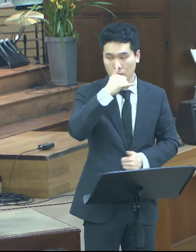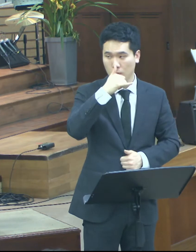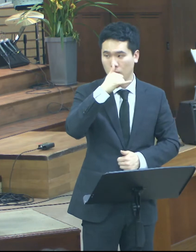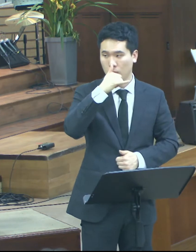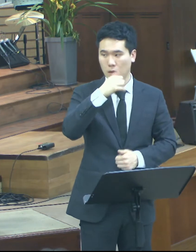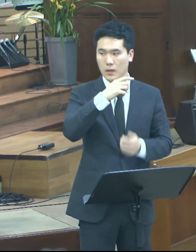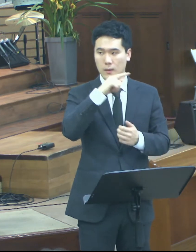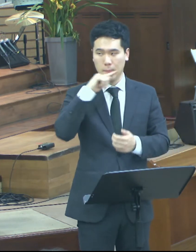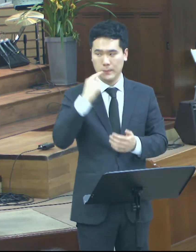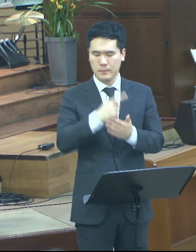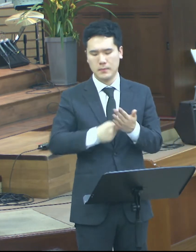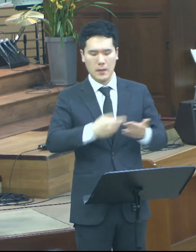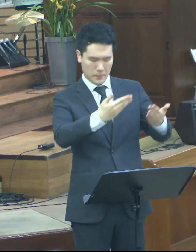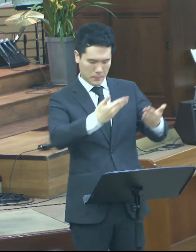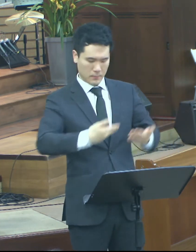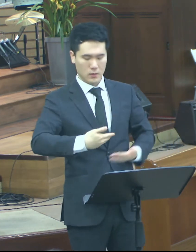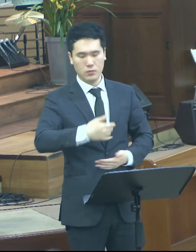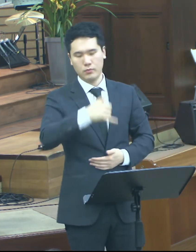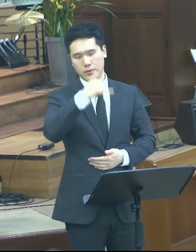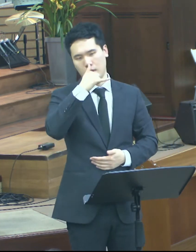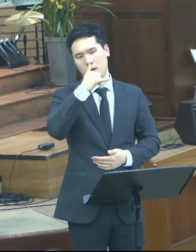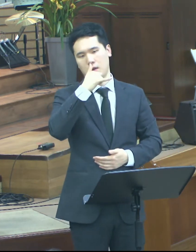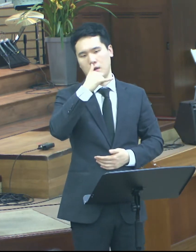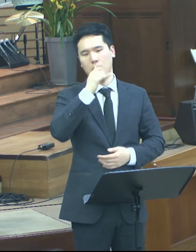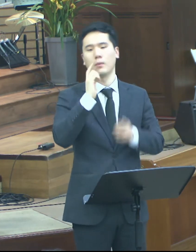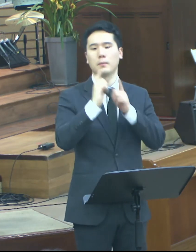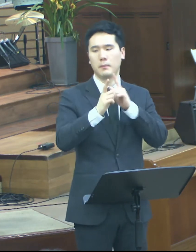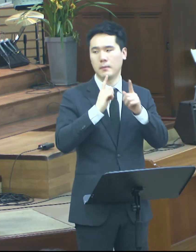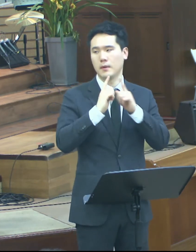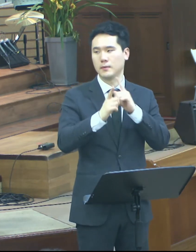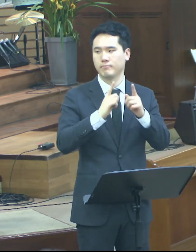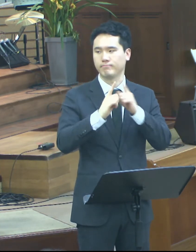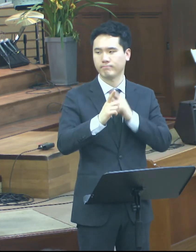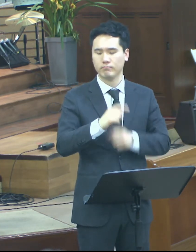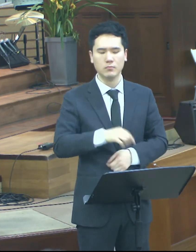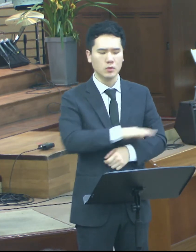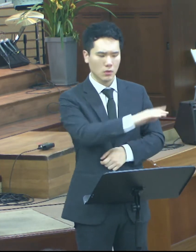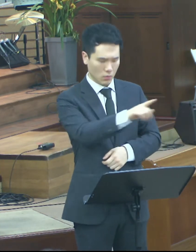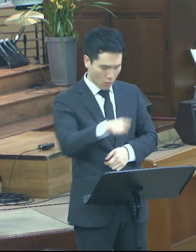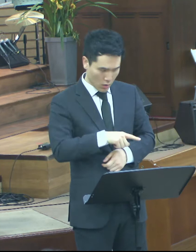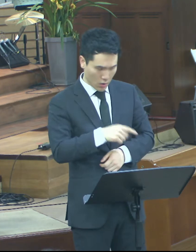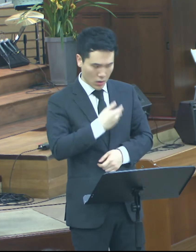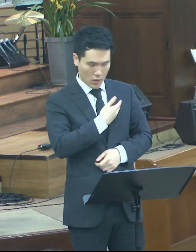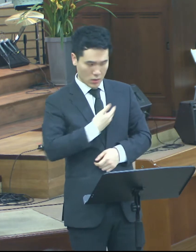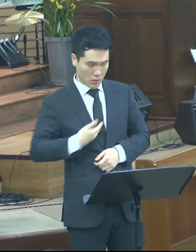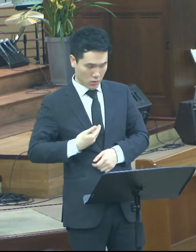피해를 받을 수도 있다. 이것을 제자들이 주의해야 된다. 이제 그것을 말씀을 하신 거죠.